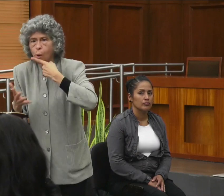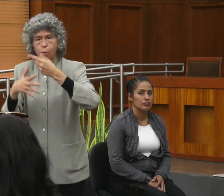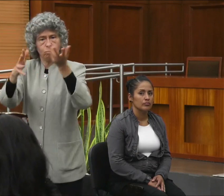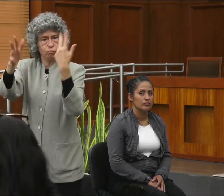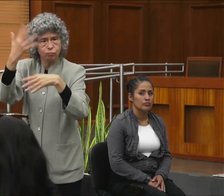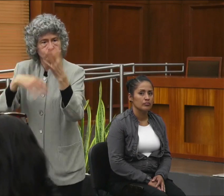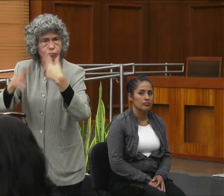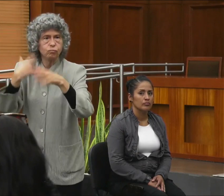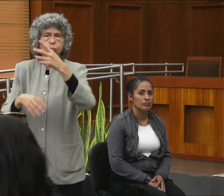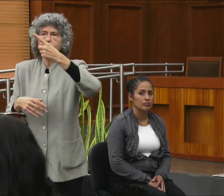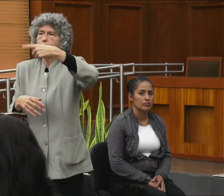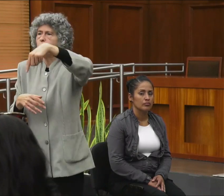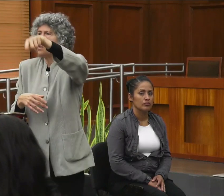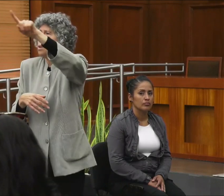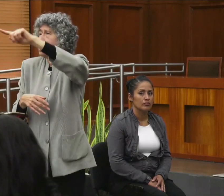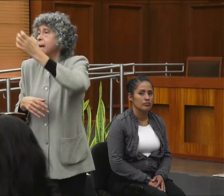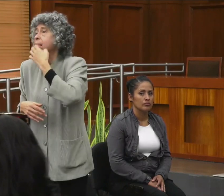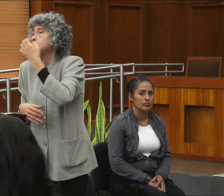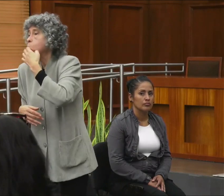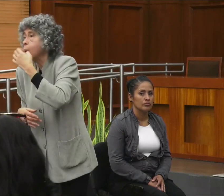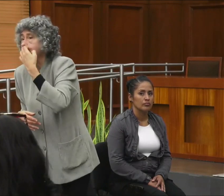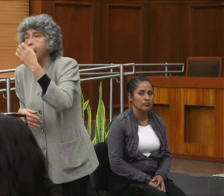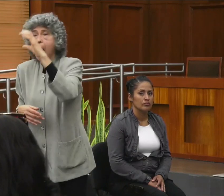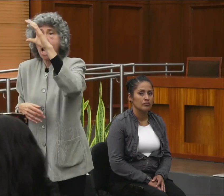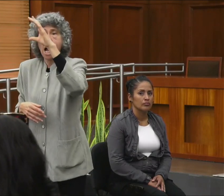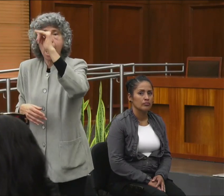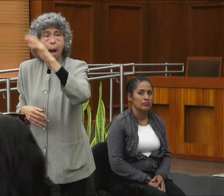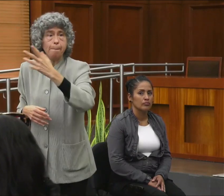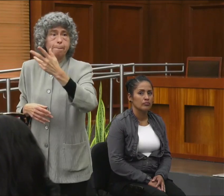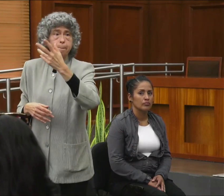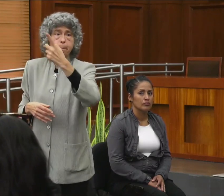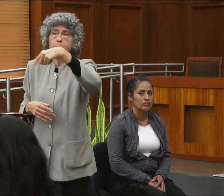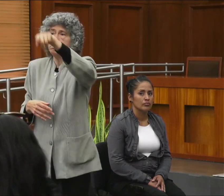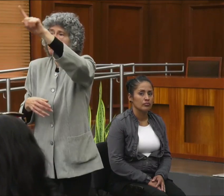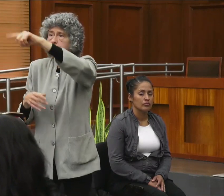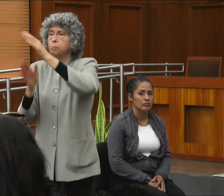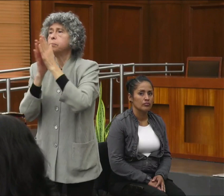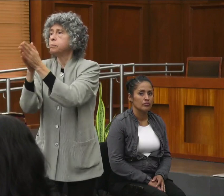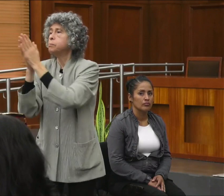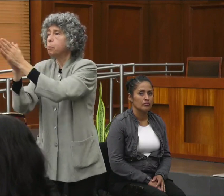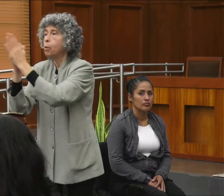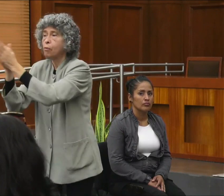Ahorita que ustedes están, deben de apoyar a los sordos, por ejemplo, con sus escuelas, en el CAM.